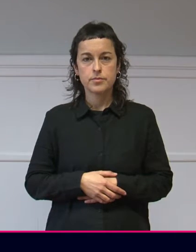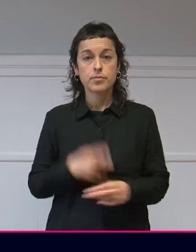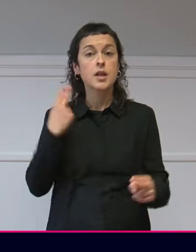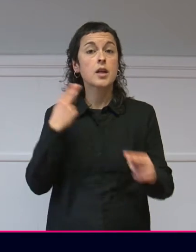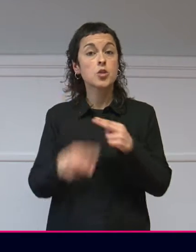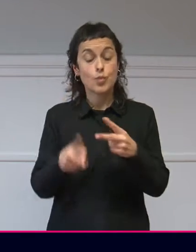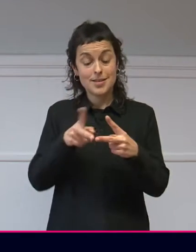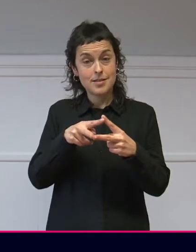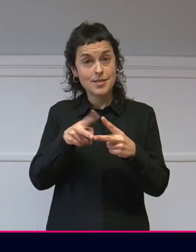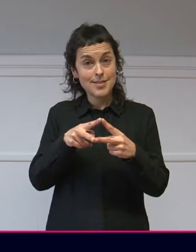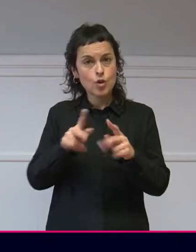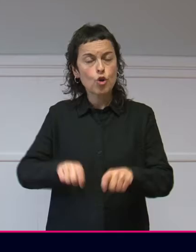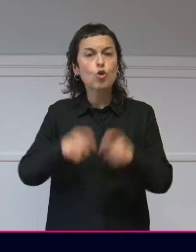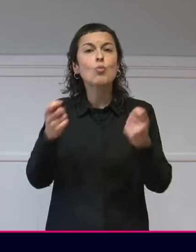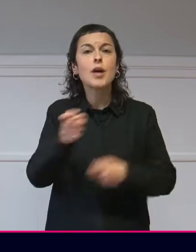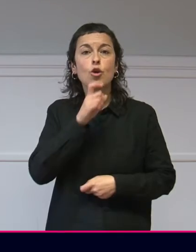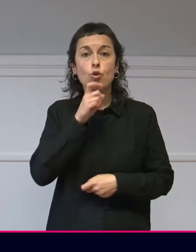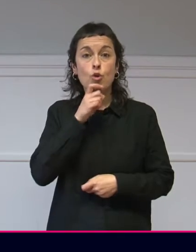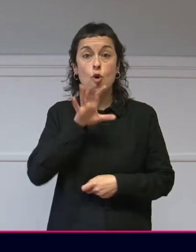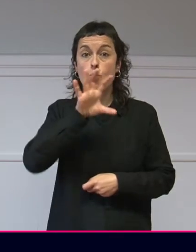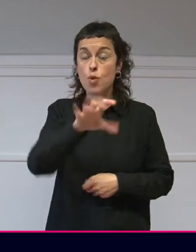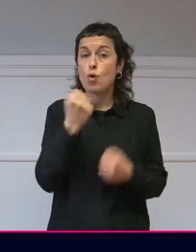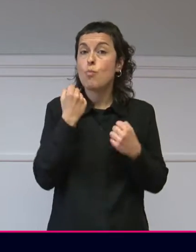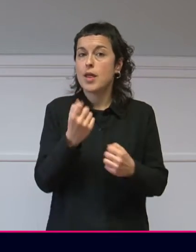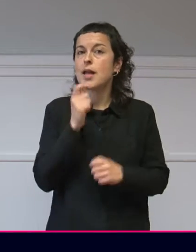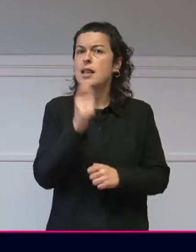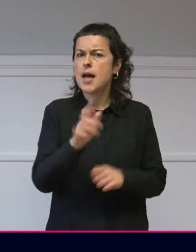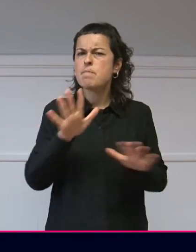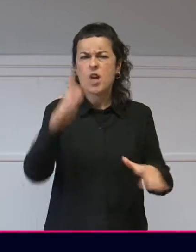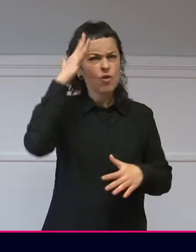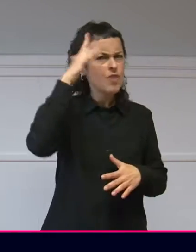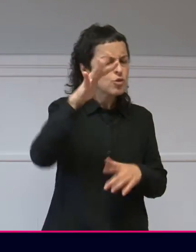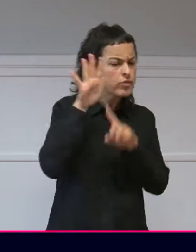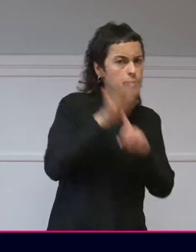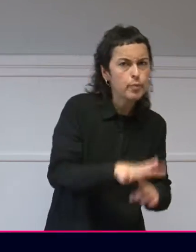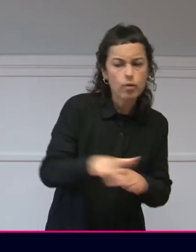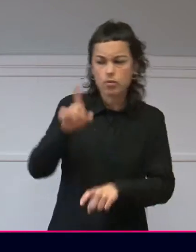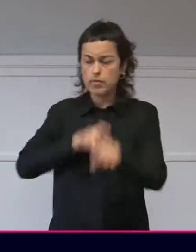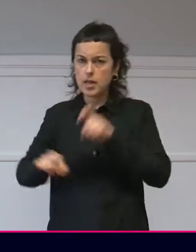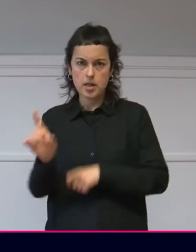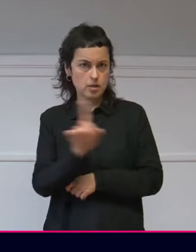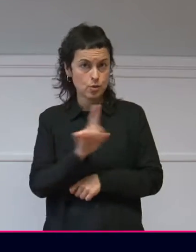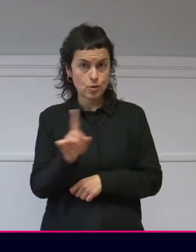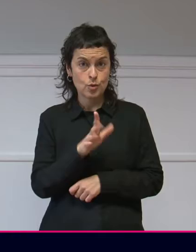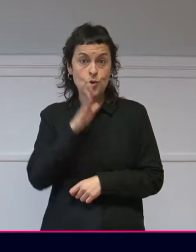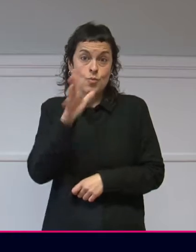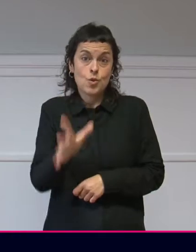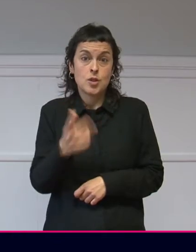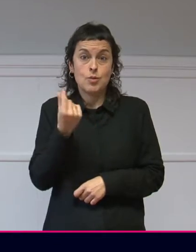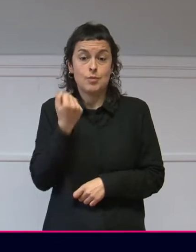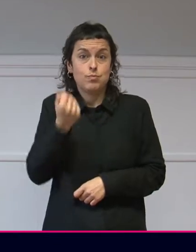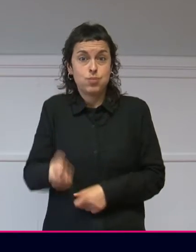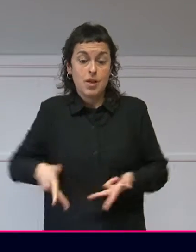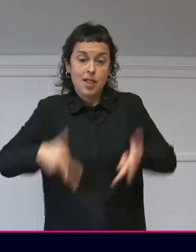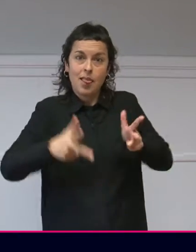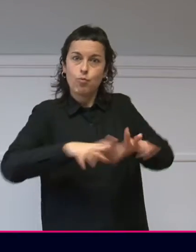eta. Dikotomia hori hausteko, esan nahi berri bat eman behar diogu herri subiranotasunari. Subiranotasun proposamen baztertzaile eta